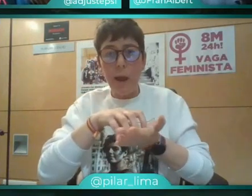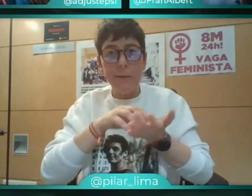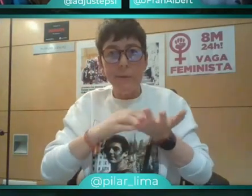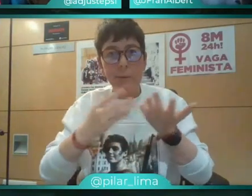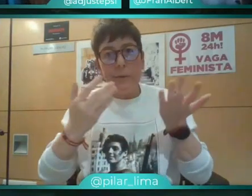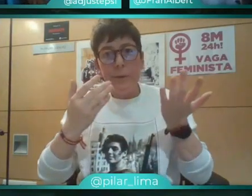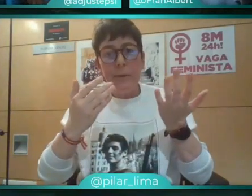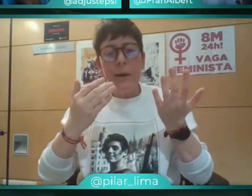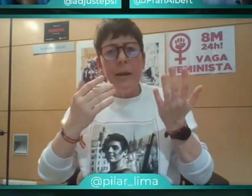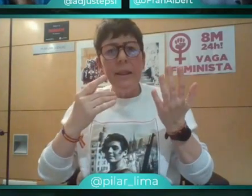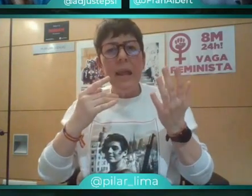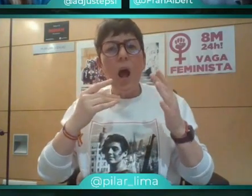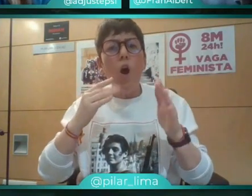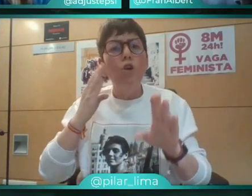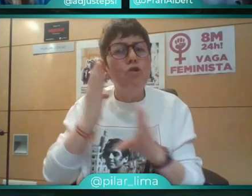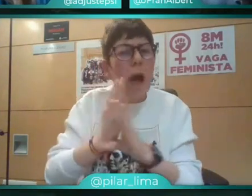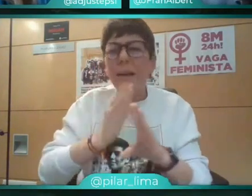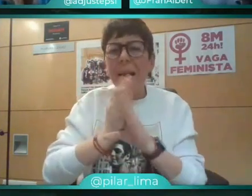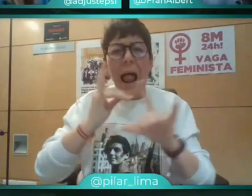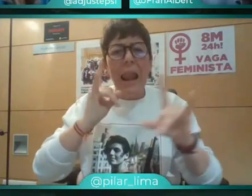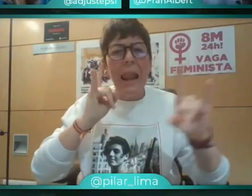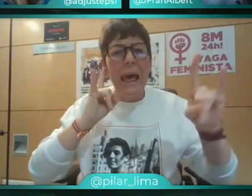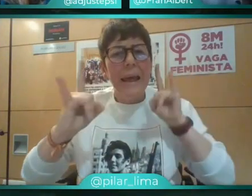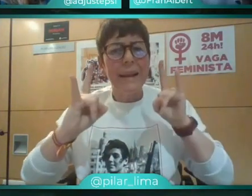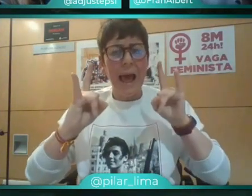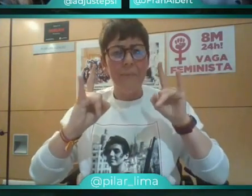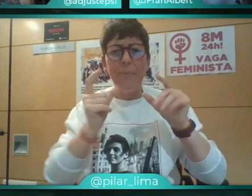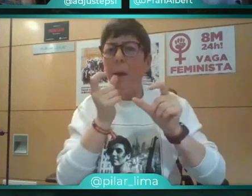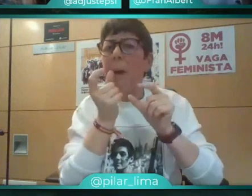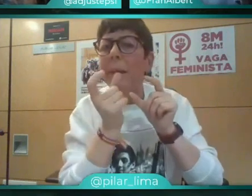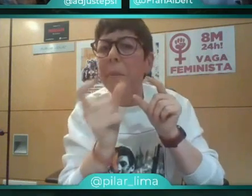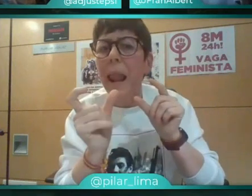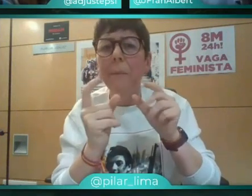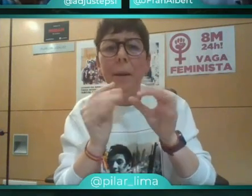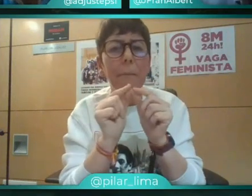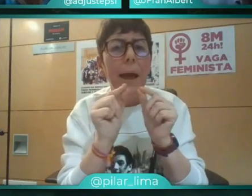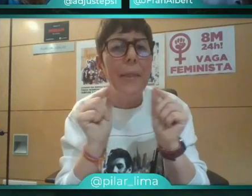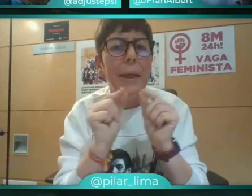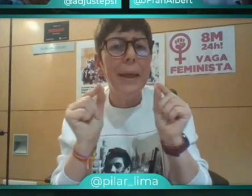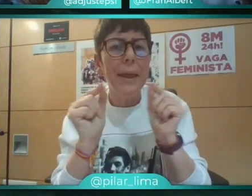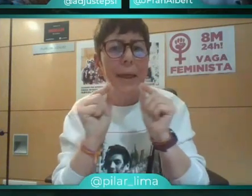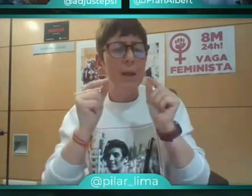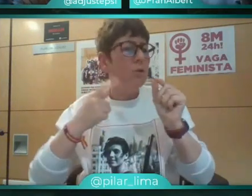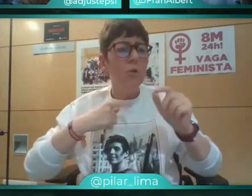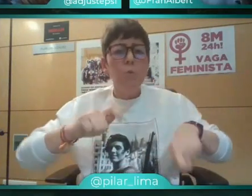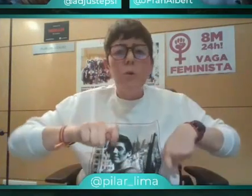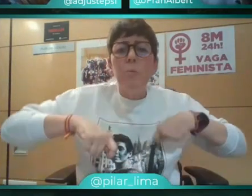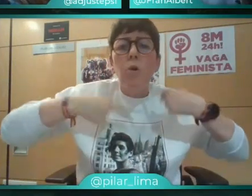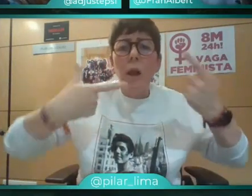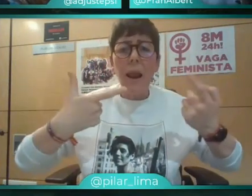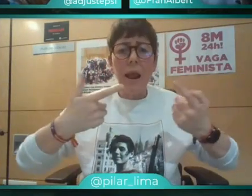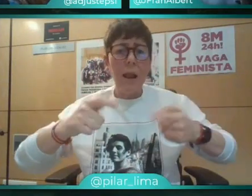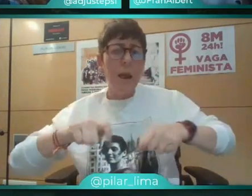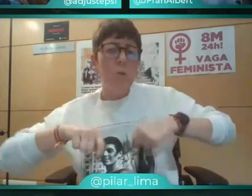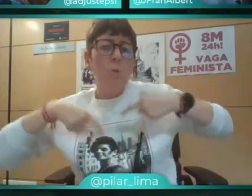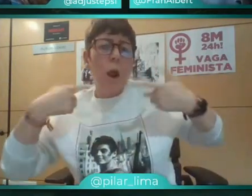o malo como normalizar y habituar habituarte estas cosas es de estar siempre en constante alerta medir cada